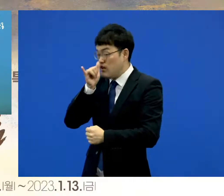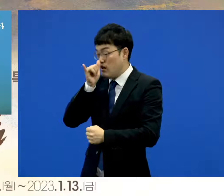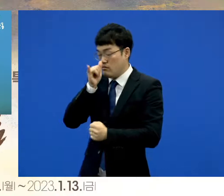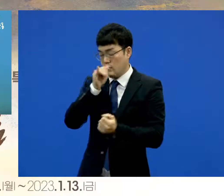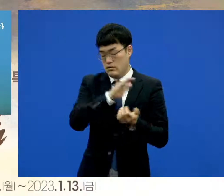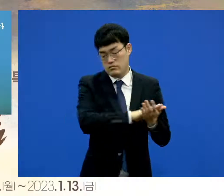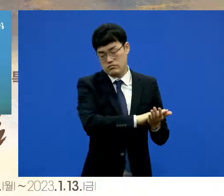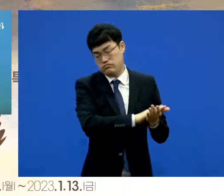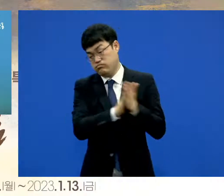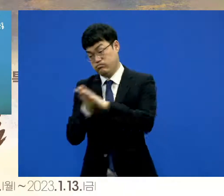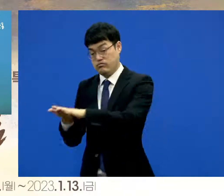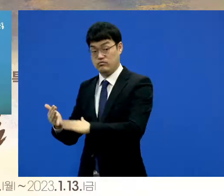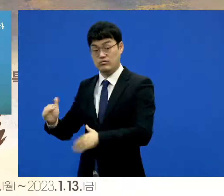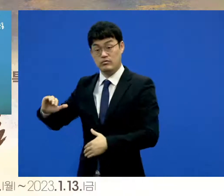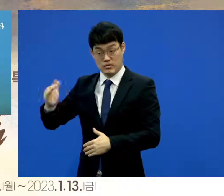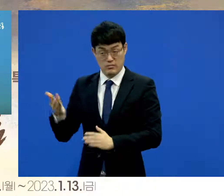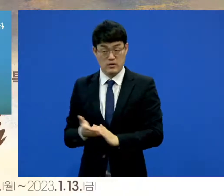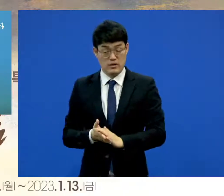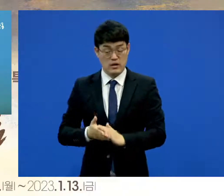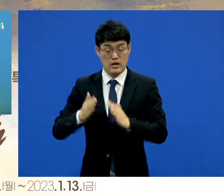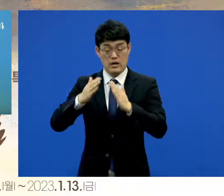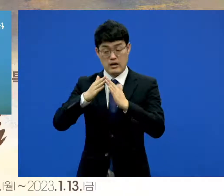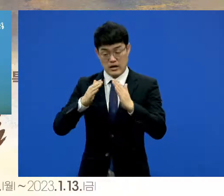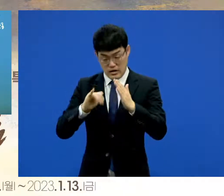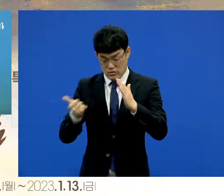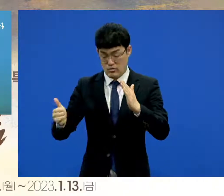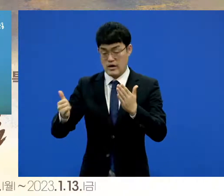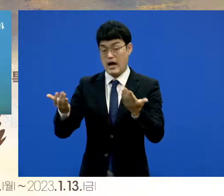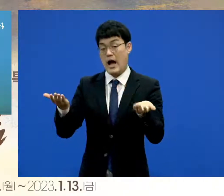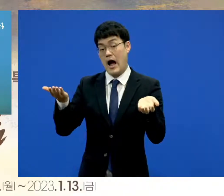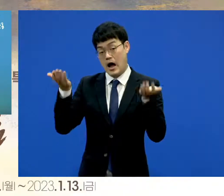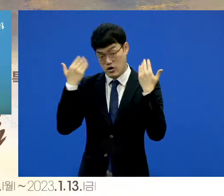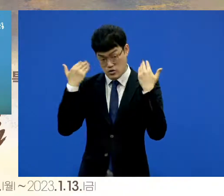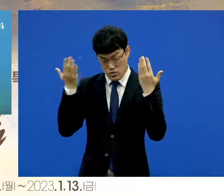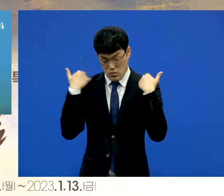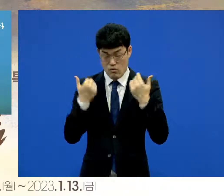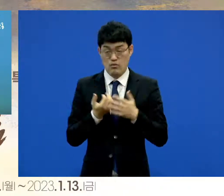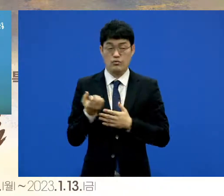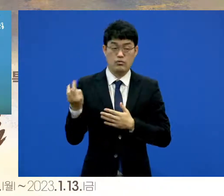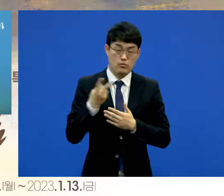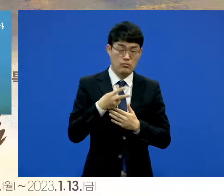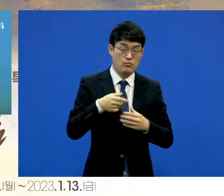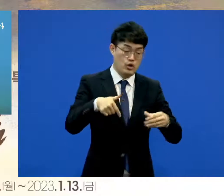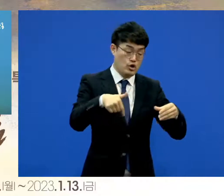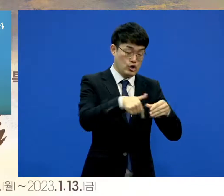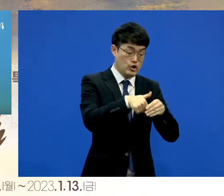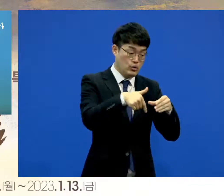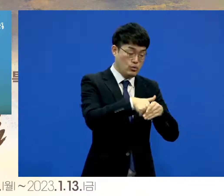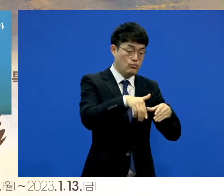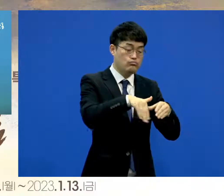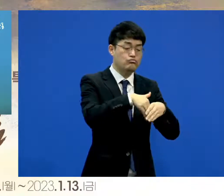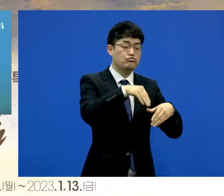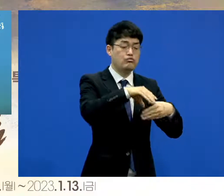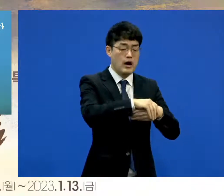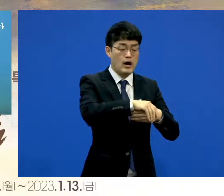모든 가족, 학교, 모든 것이 기독교 문화 속에 있었던 C.S.